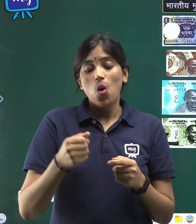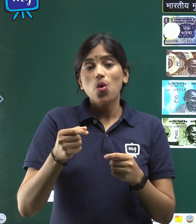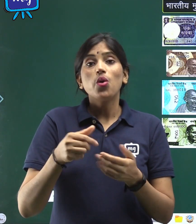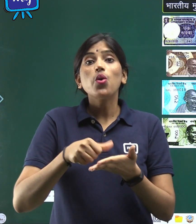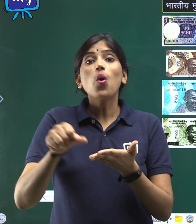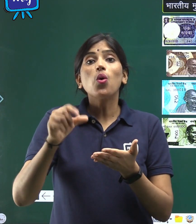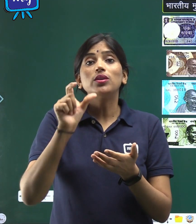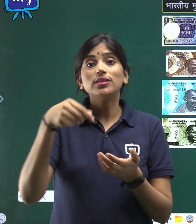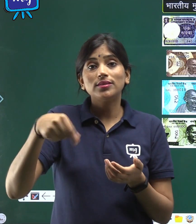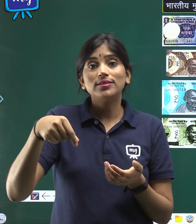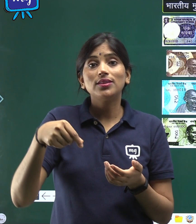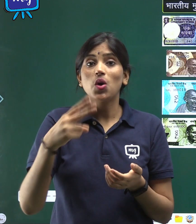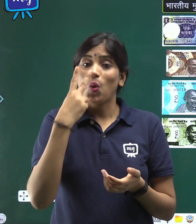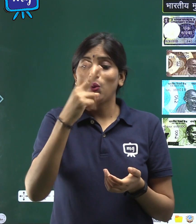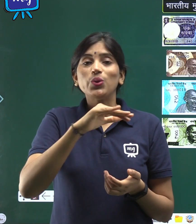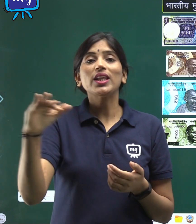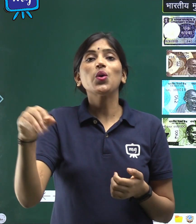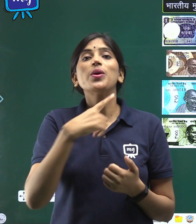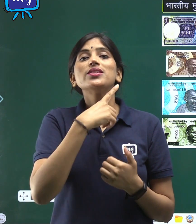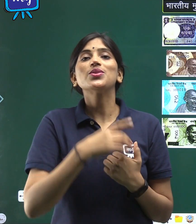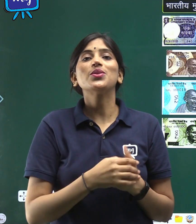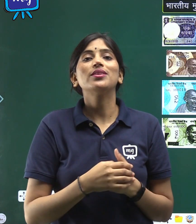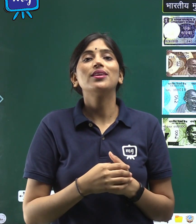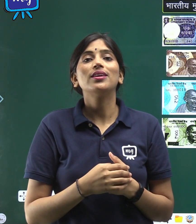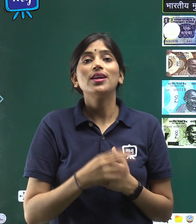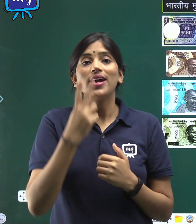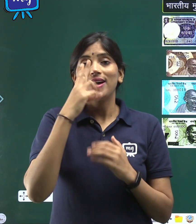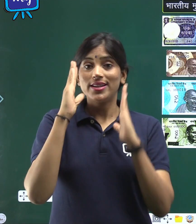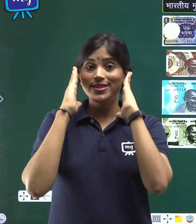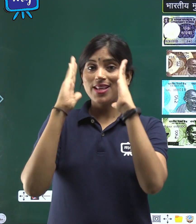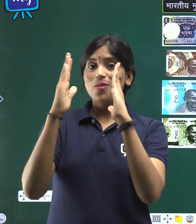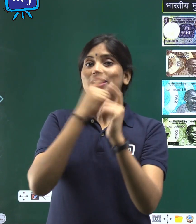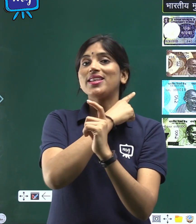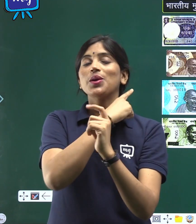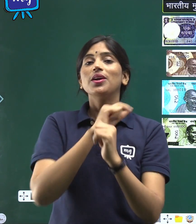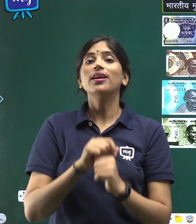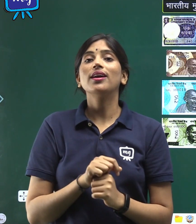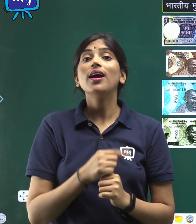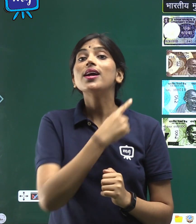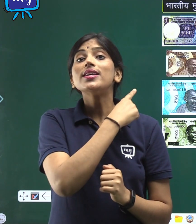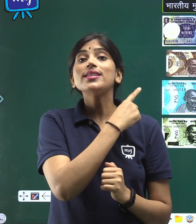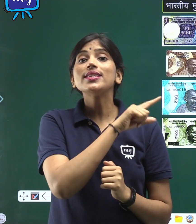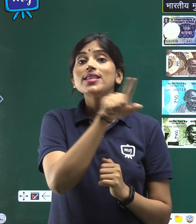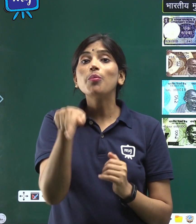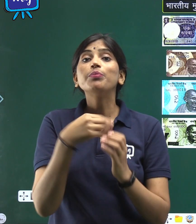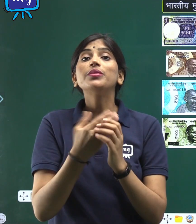नोट। देखो बच्चों, सामने देखो, ये सब क्या